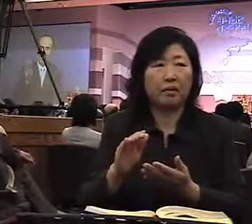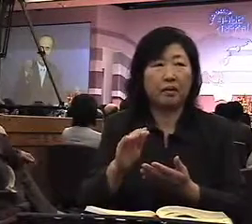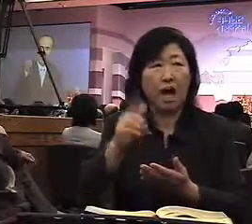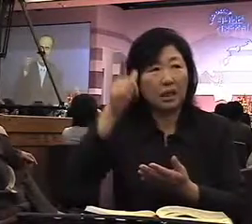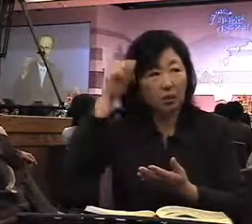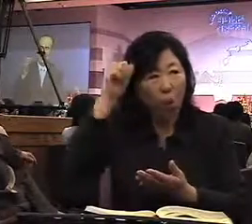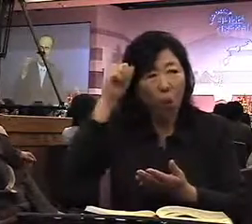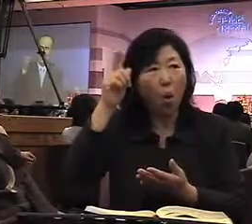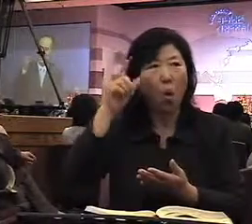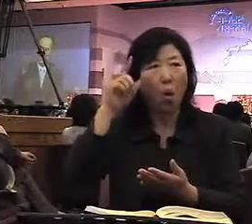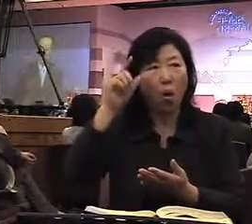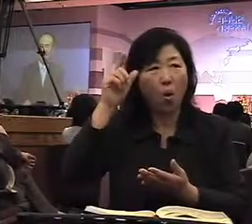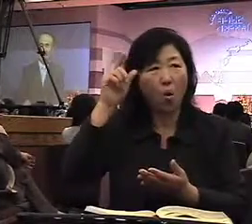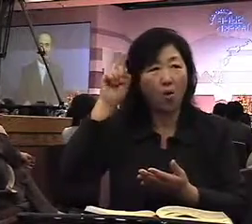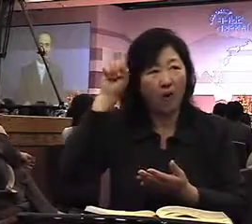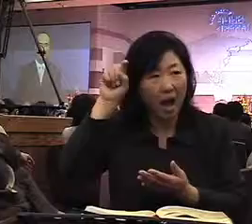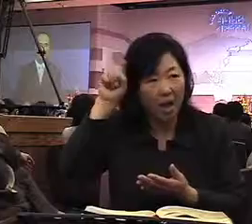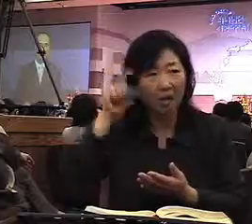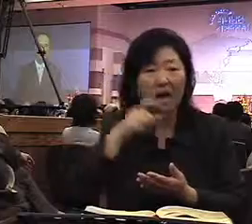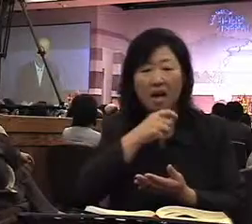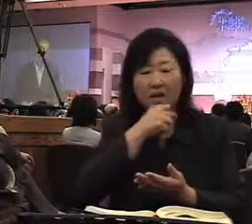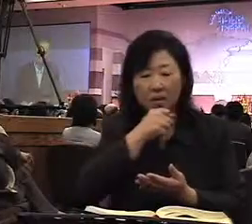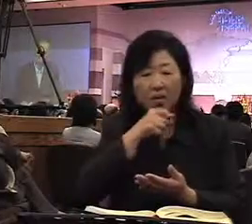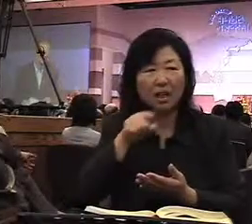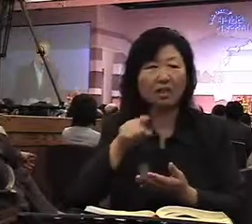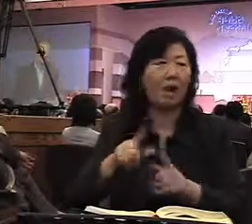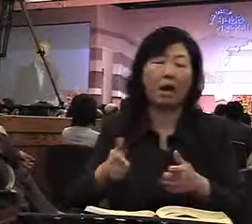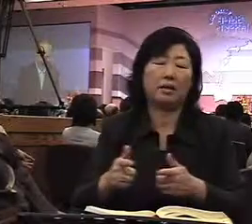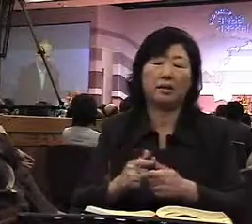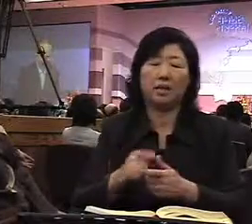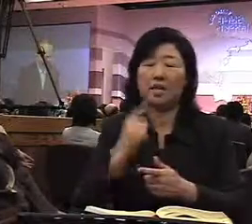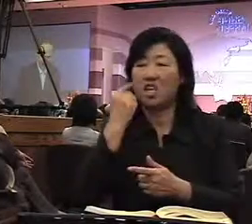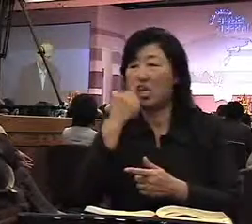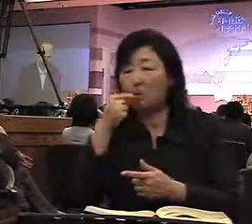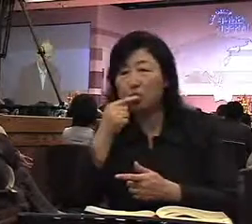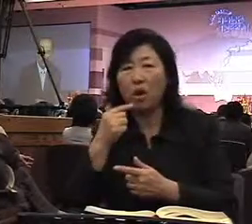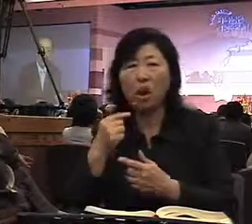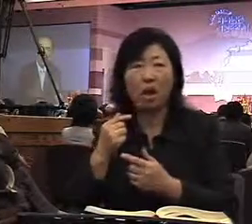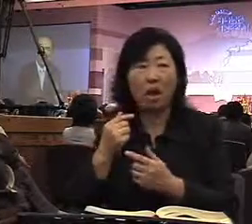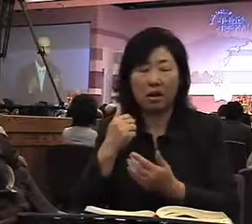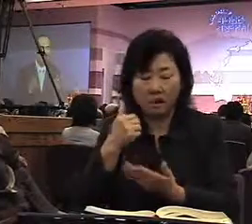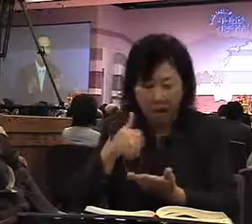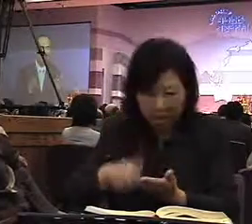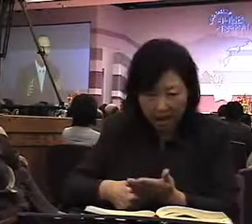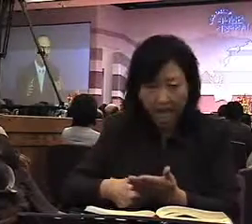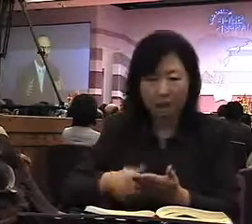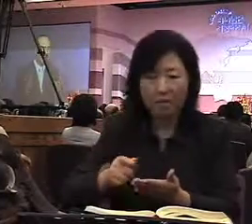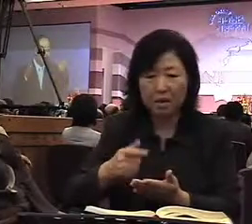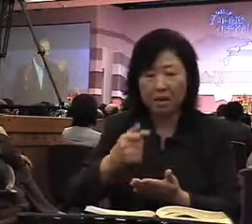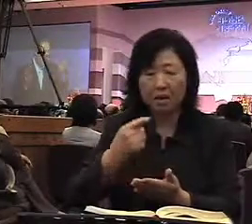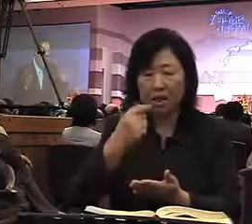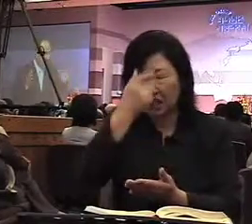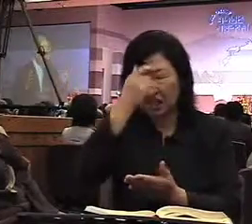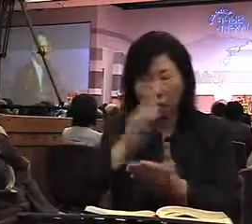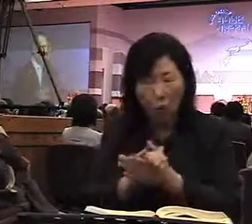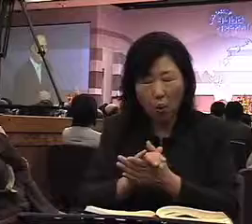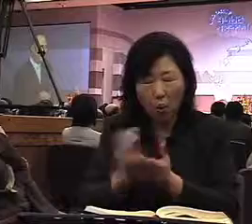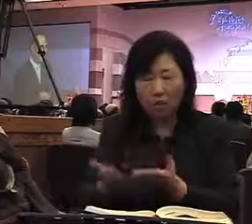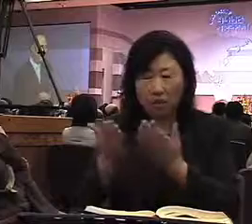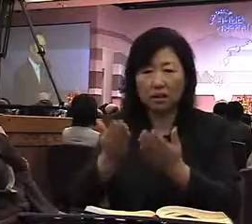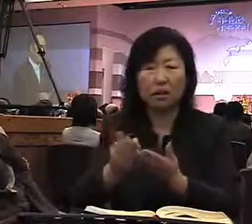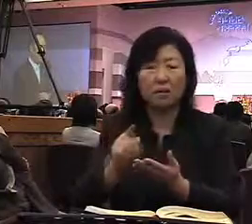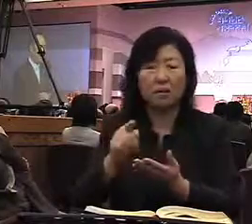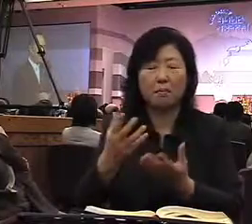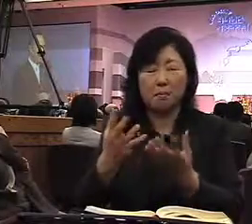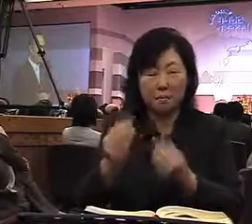소나 양이나 염소나 그것이 아니에요. 내 입술의 제사, 내 입술로 드리는 이 기도를 하나님이 그렇게